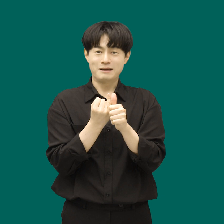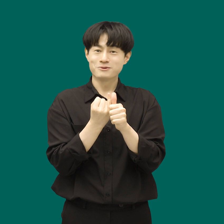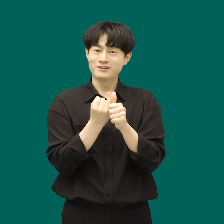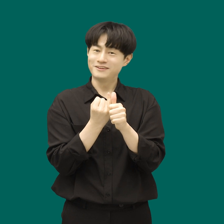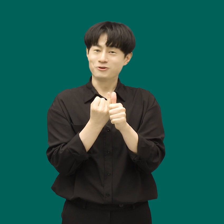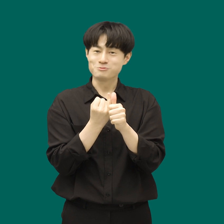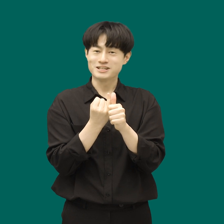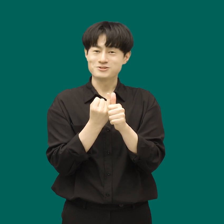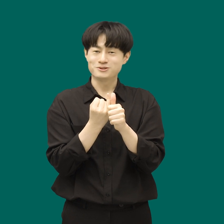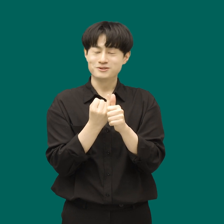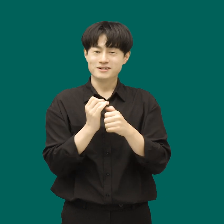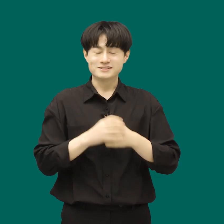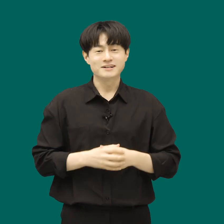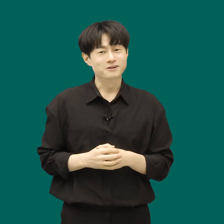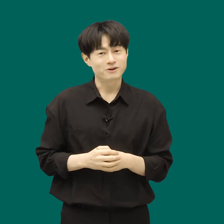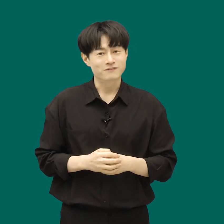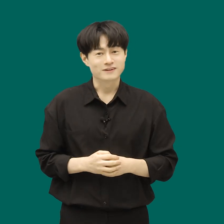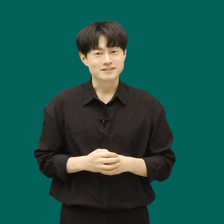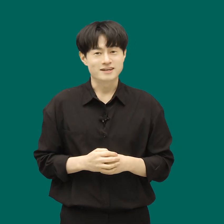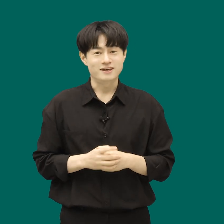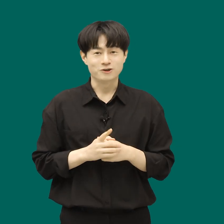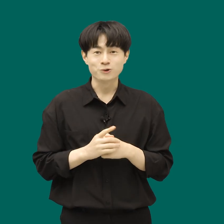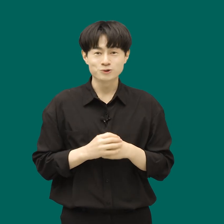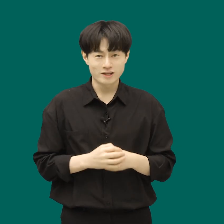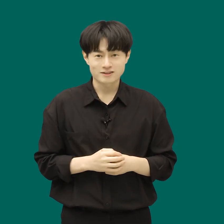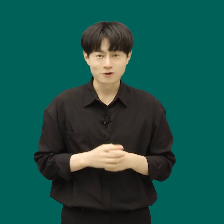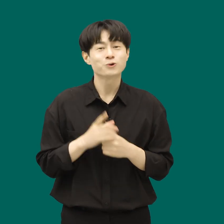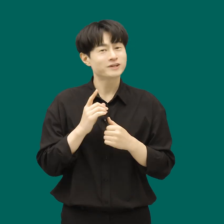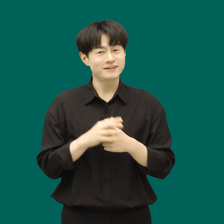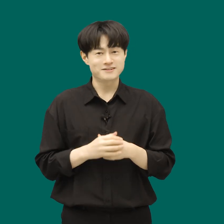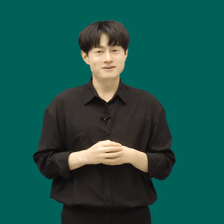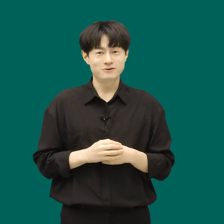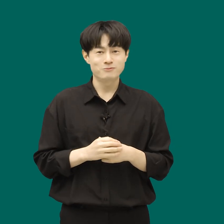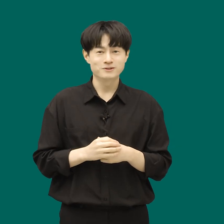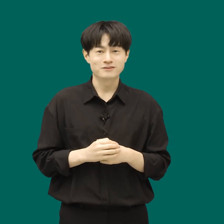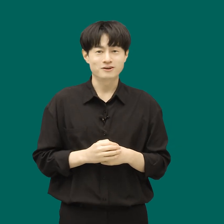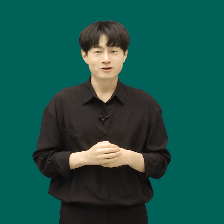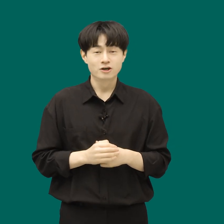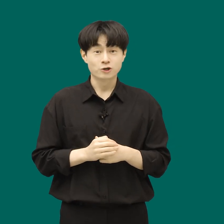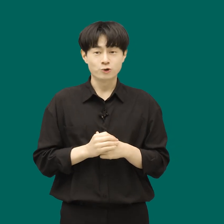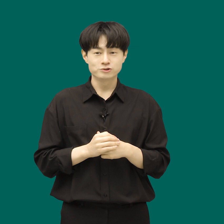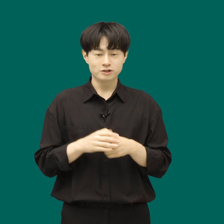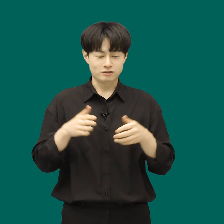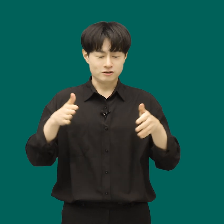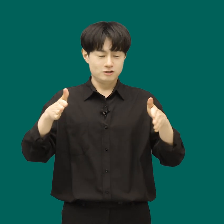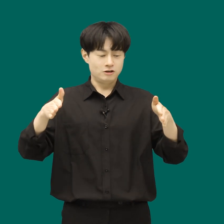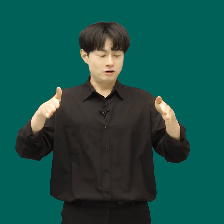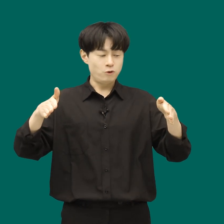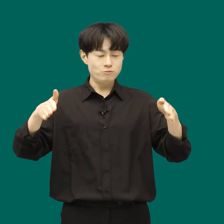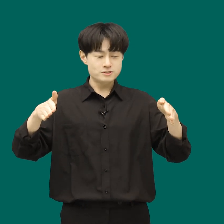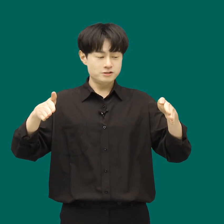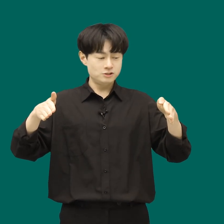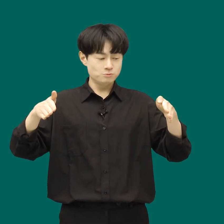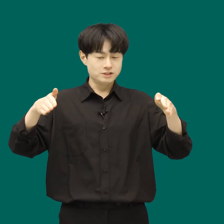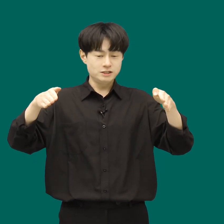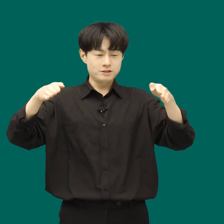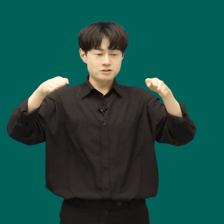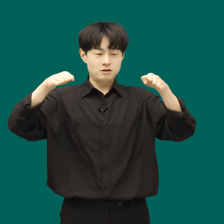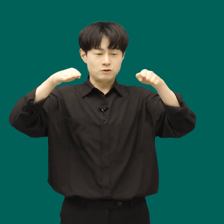남편, 아내 어렵지 않죠? 자, 그러면 이제 결혼에 대해서 한번 해볼 텐데요. 결혼은요, 포물선을 좀 그리면서